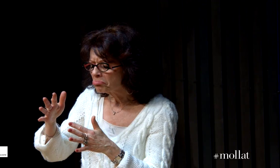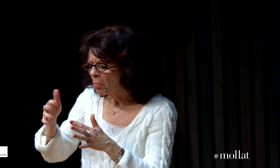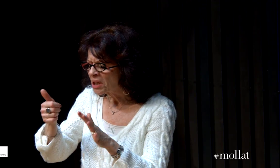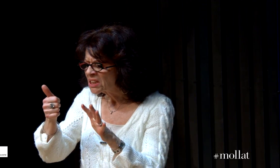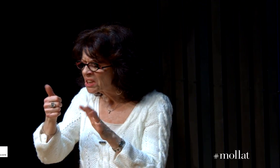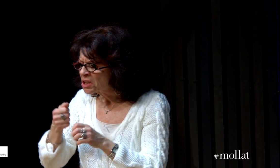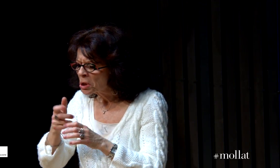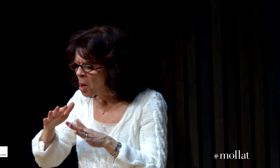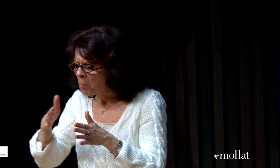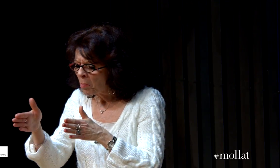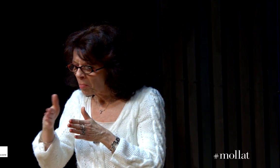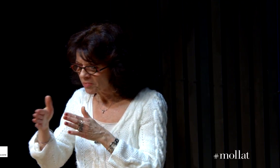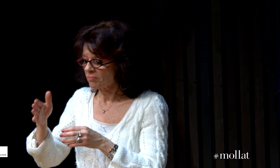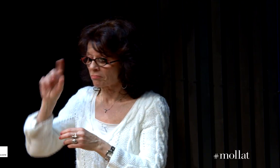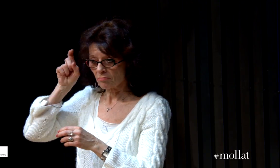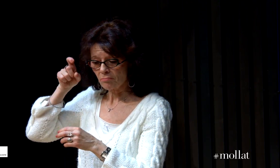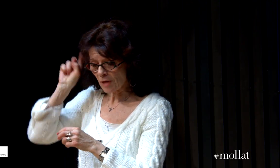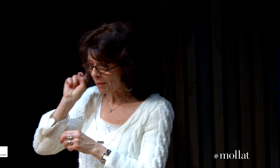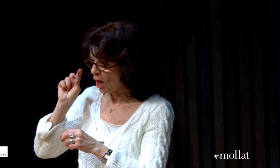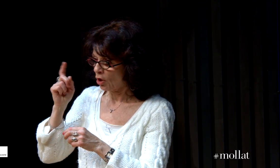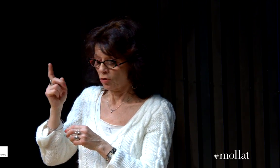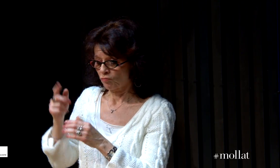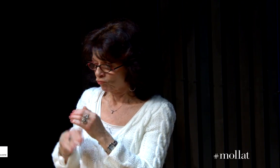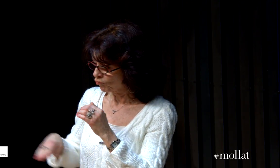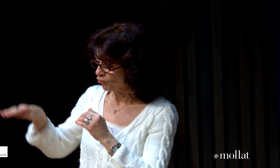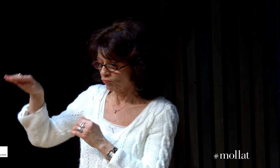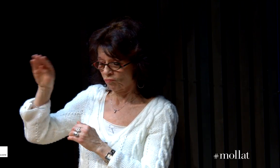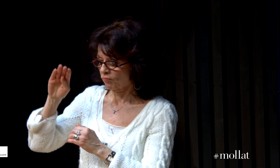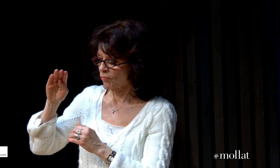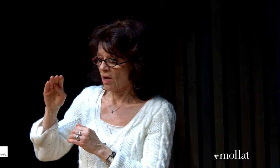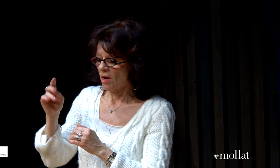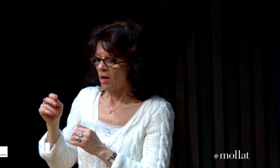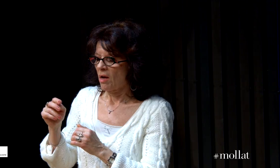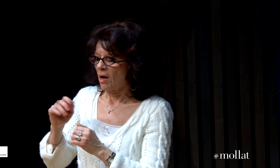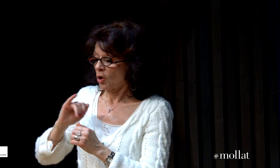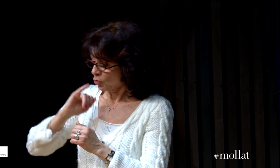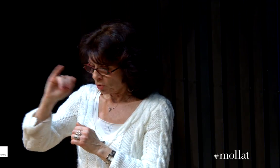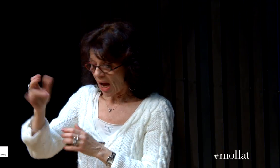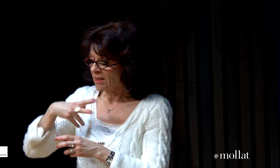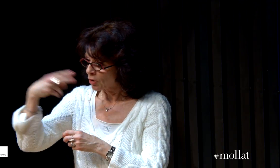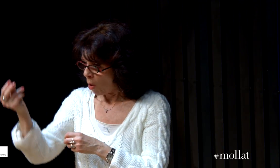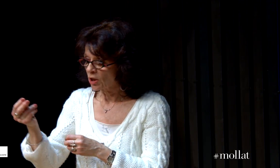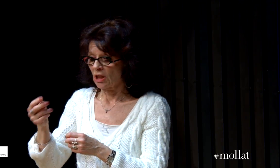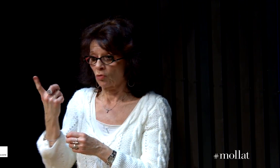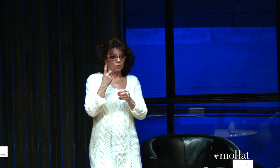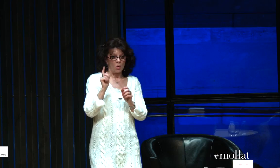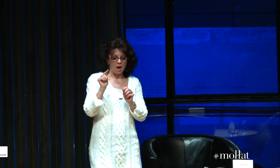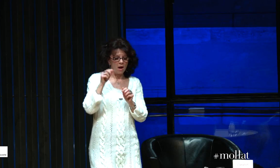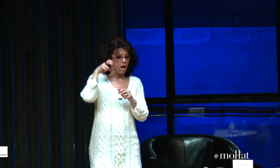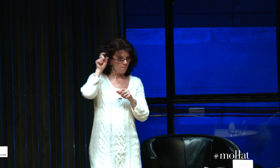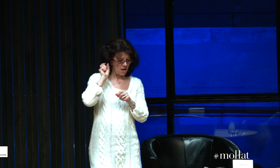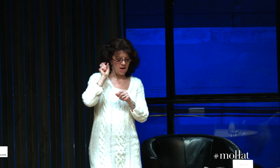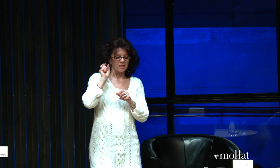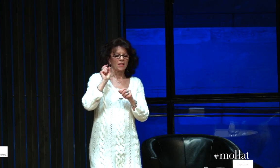appareillée, je ne me souviens plus à quel âge j'ai commencé à être appareillée, peut-être aux alentours de 6 ans. J'ai grandi avec cet